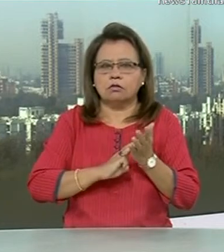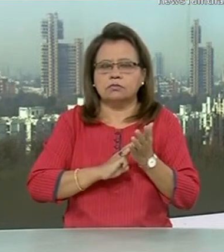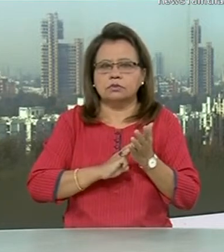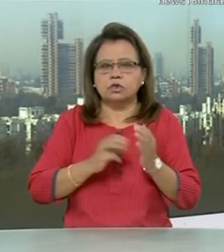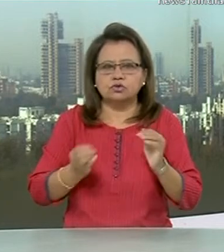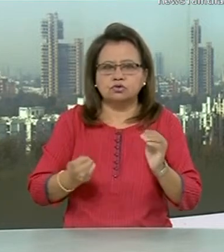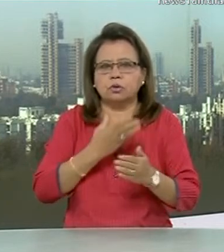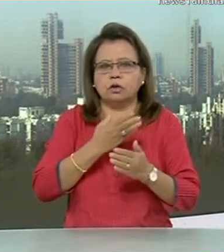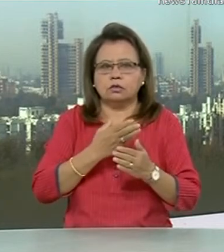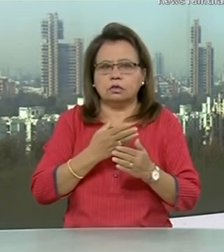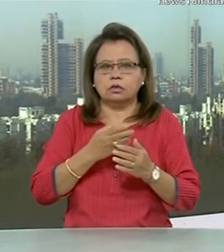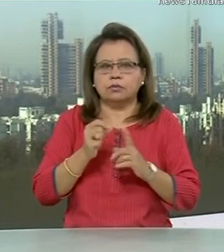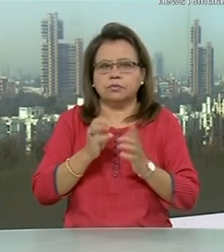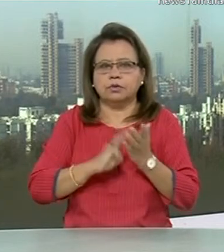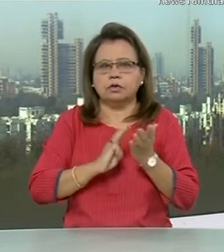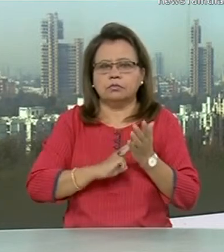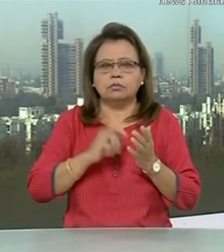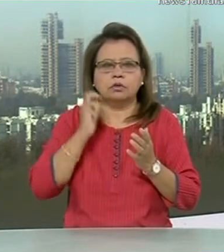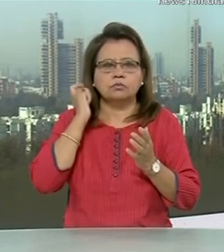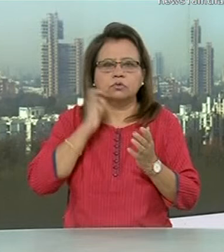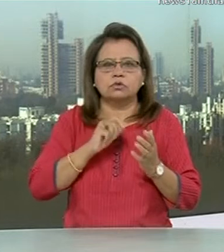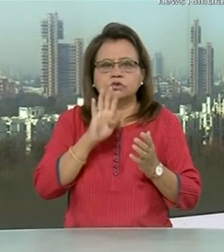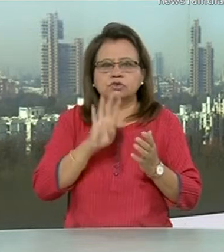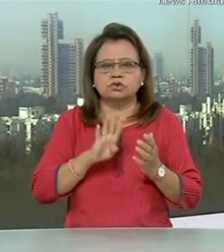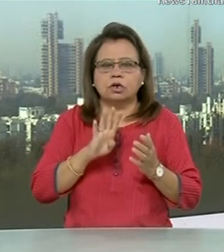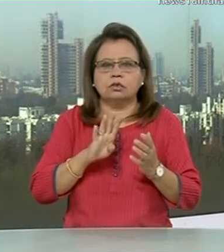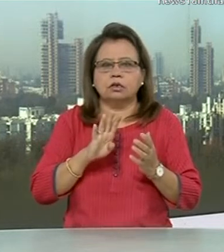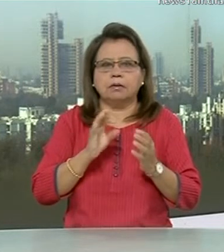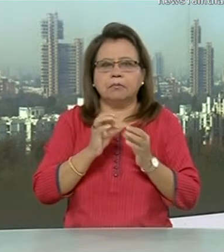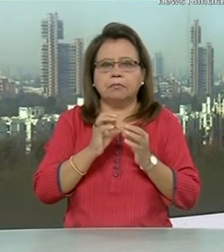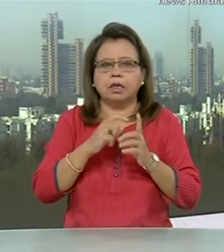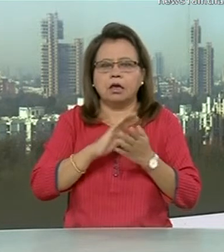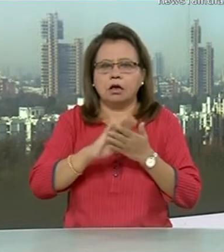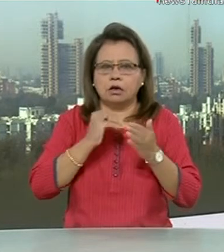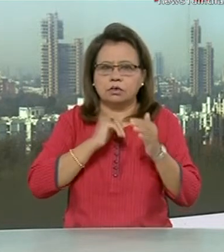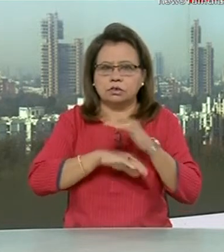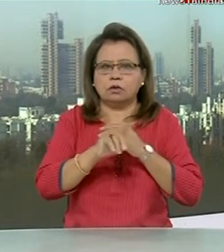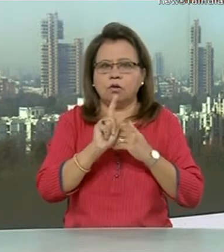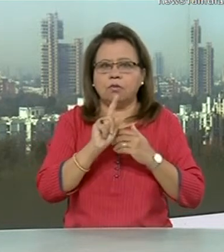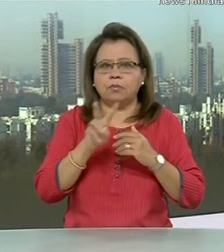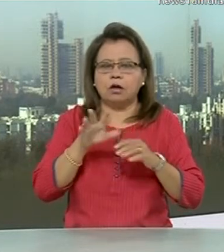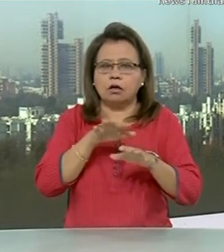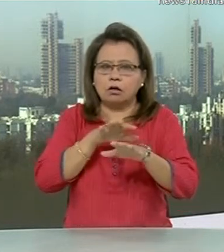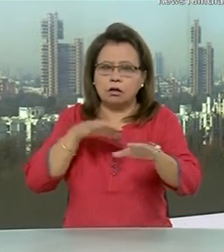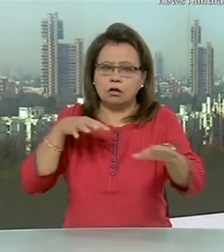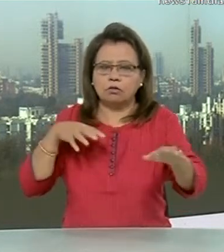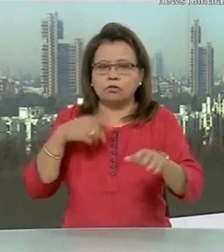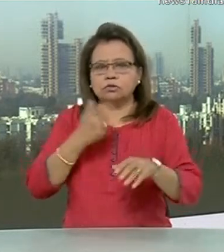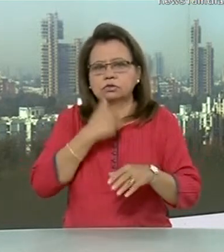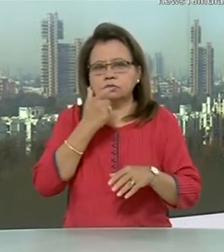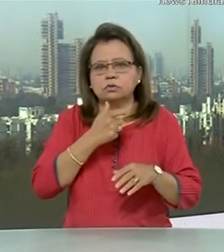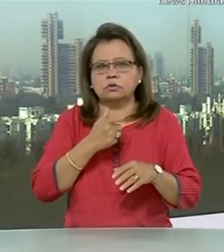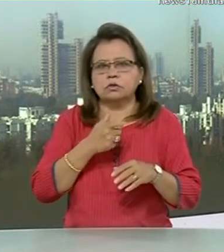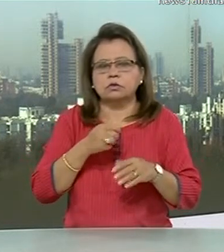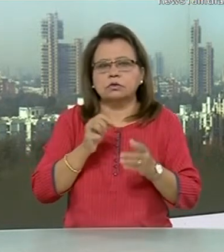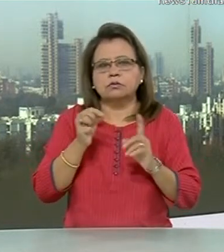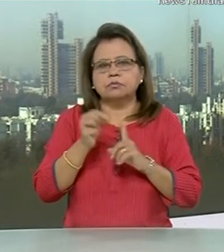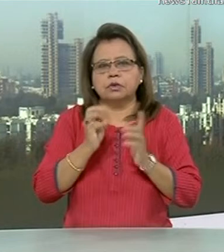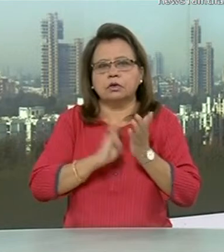करें चार दिन बिहार आएंगे और रैलियों को संबोधित करेंगे अनुमति